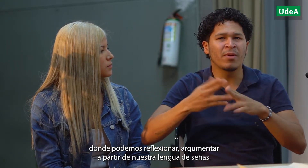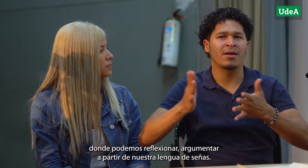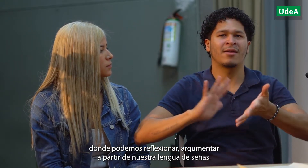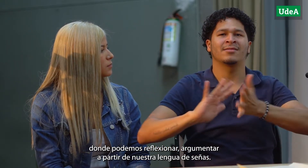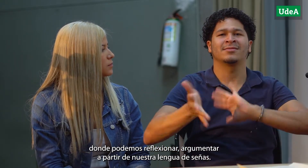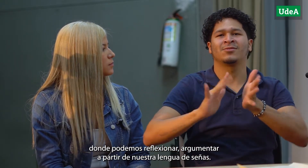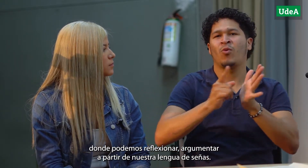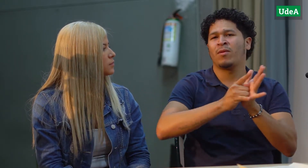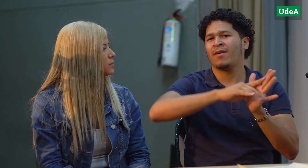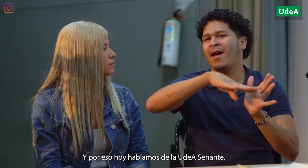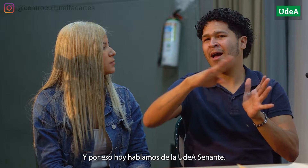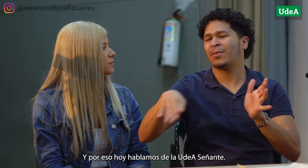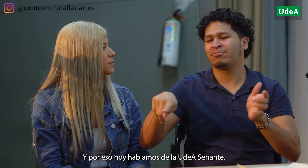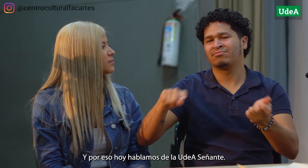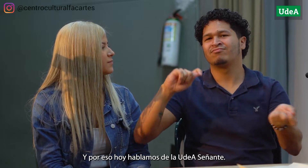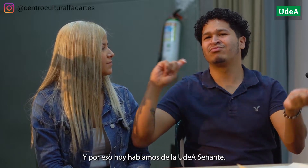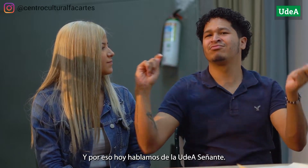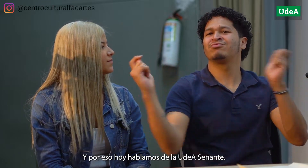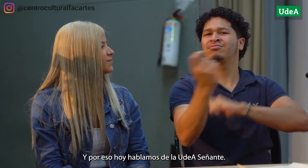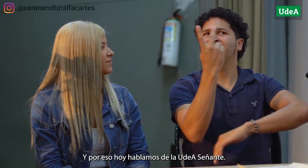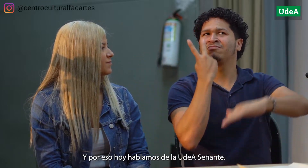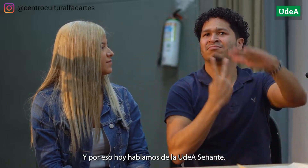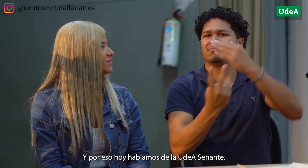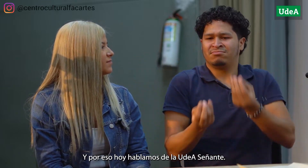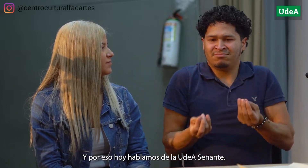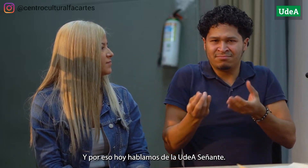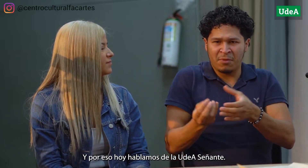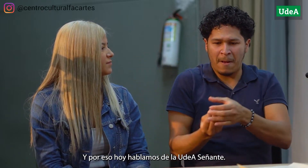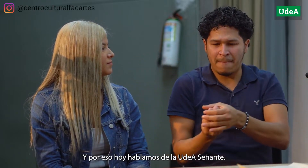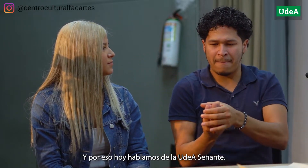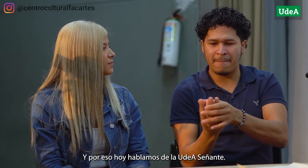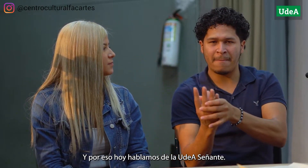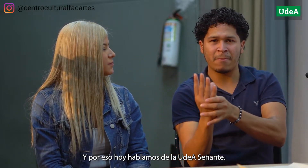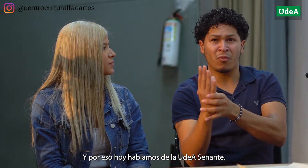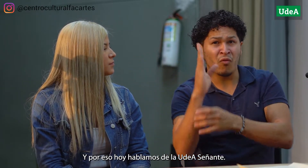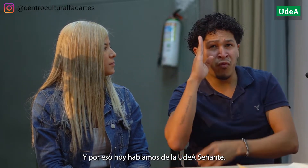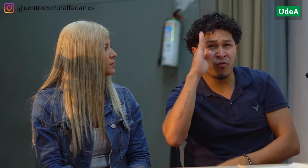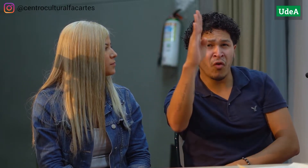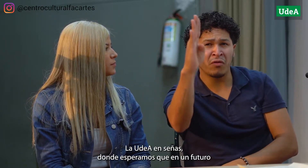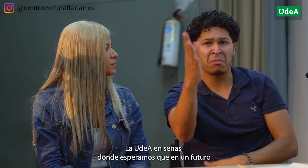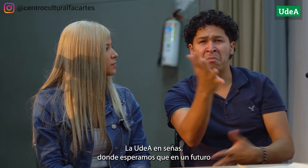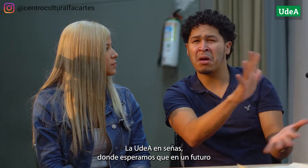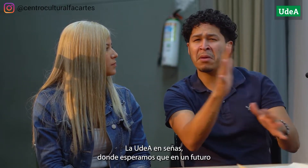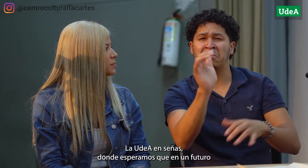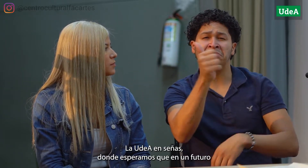de nuestra lengua de señas. Y por eso hoy hablamos de la UDA